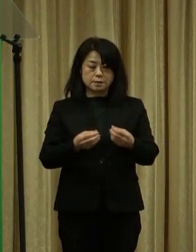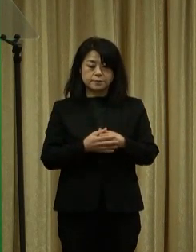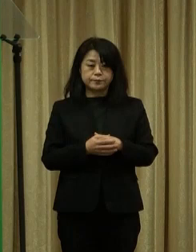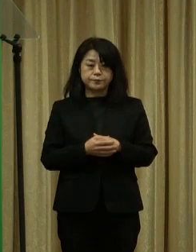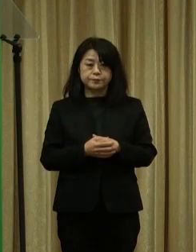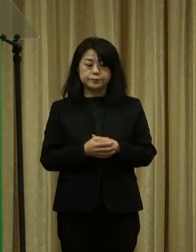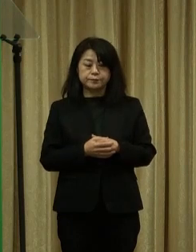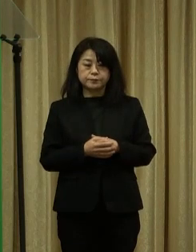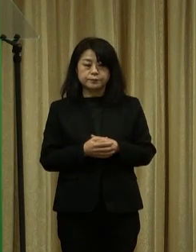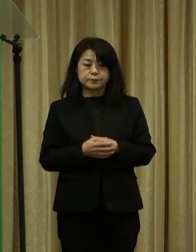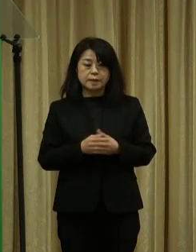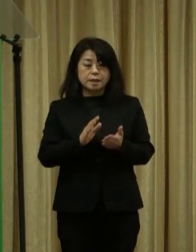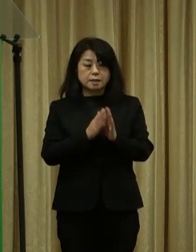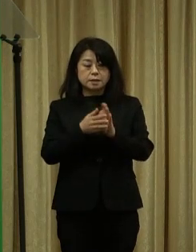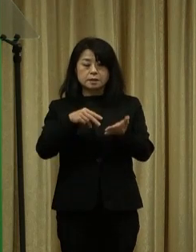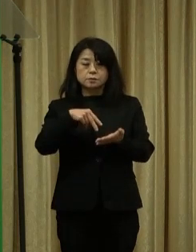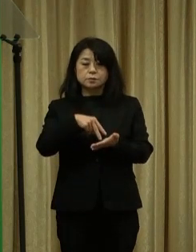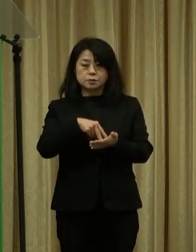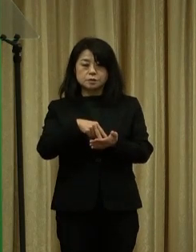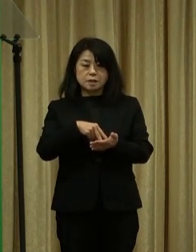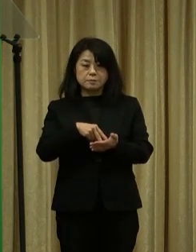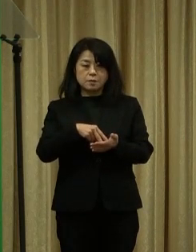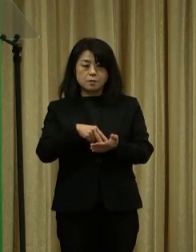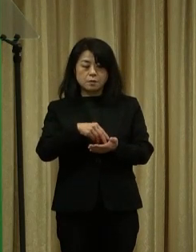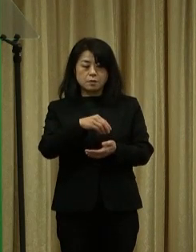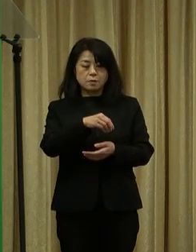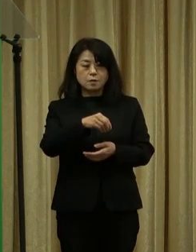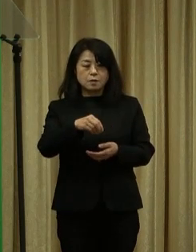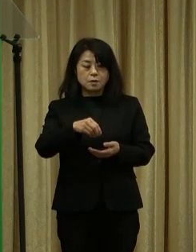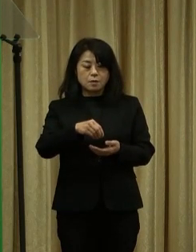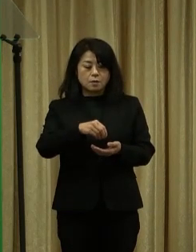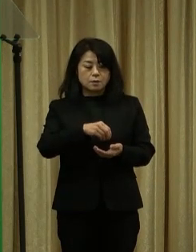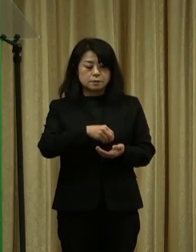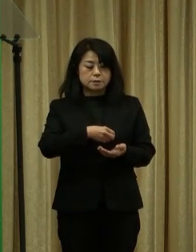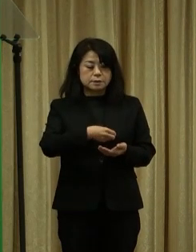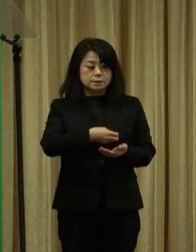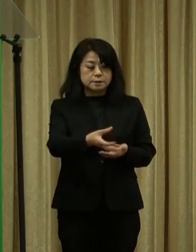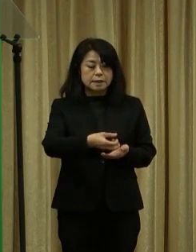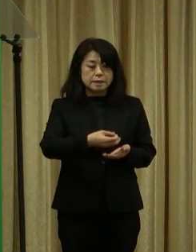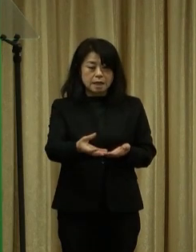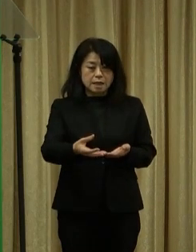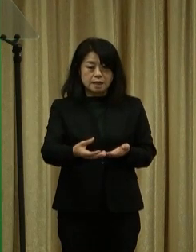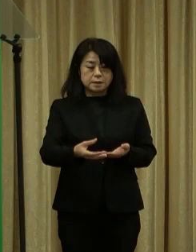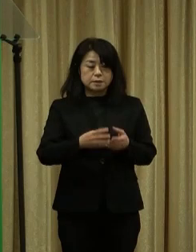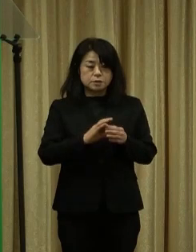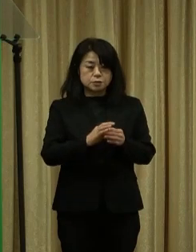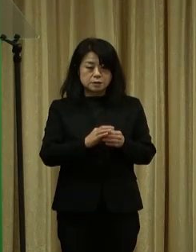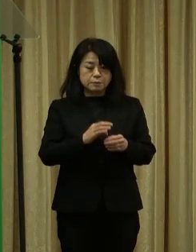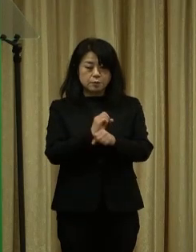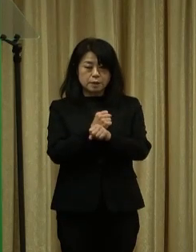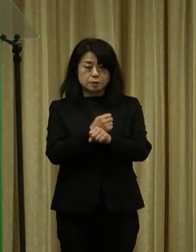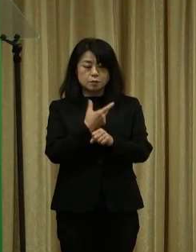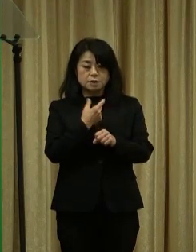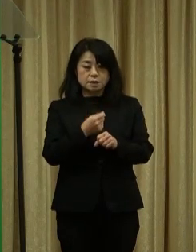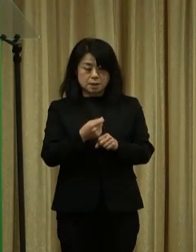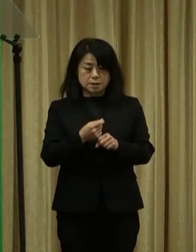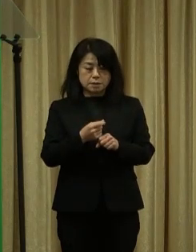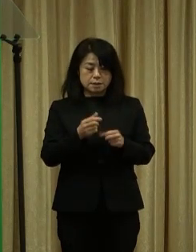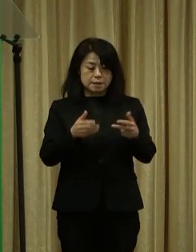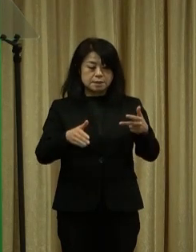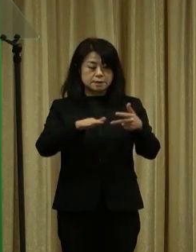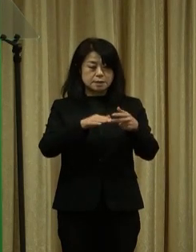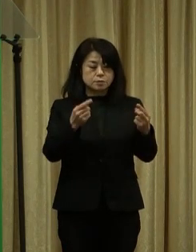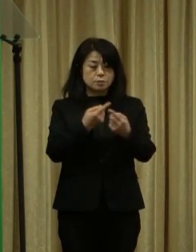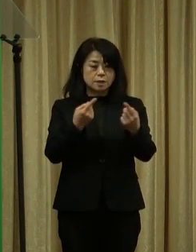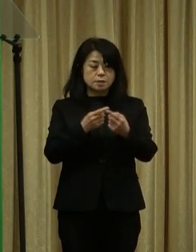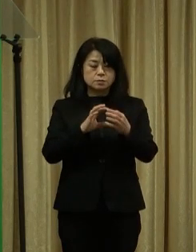ちろん我々県としても種もみのこととかですね、十分に対応はしていきたいと考えておりますし、また、施設の改修についても